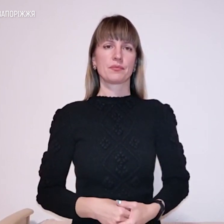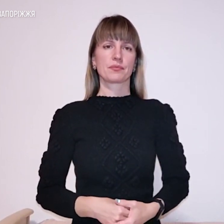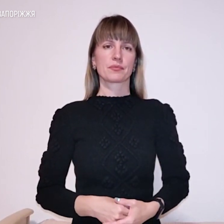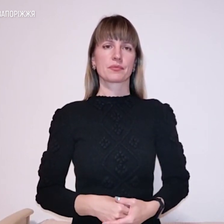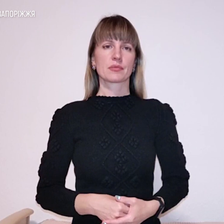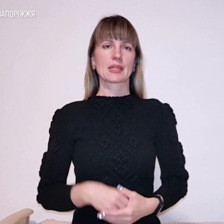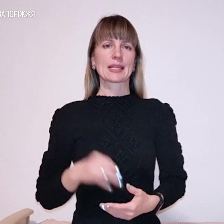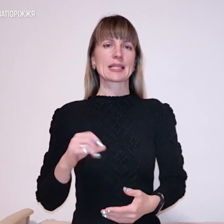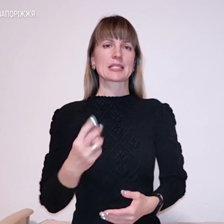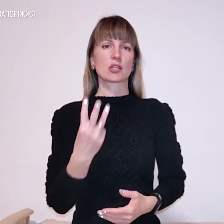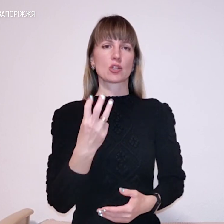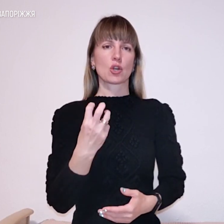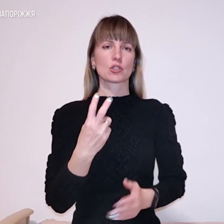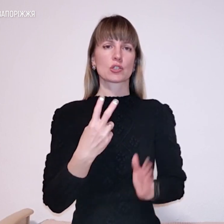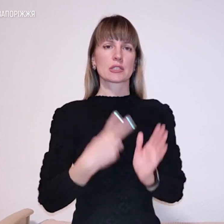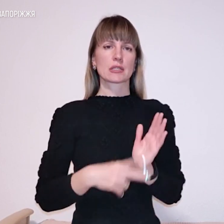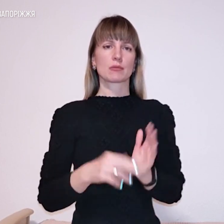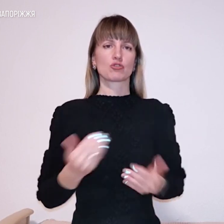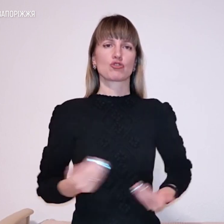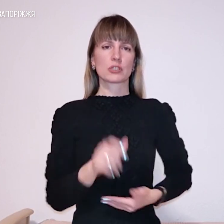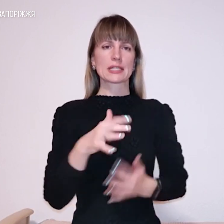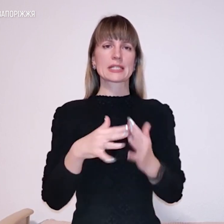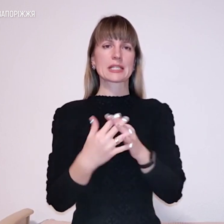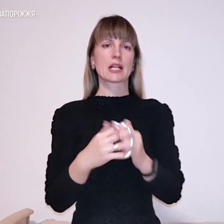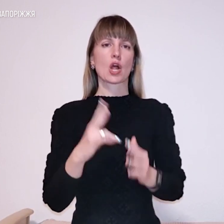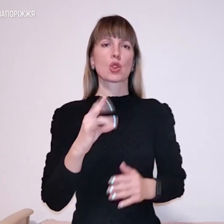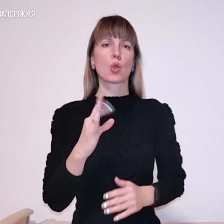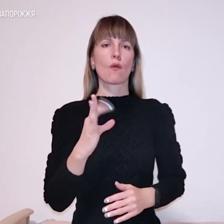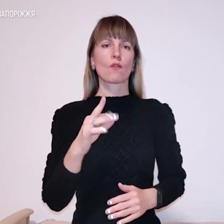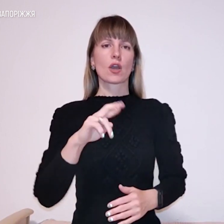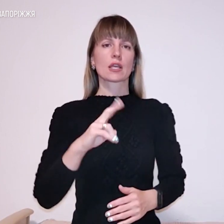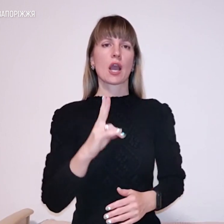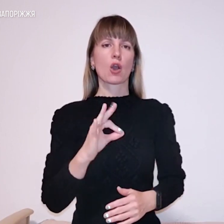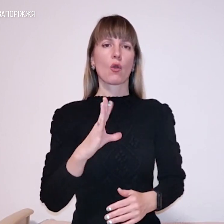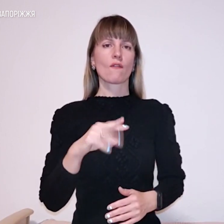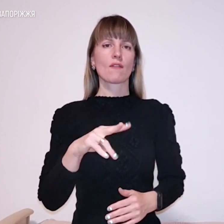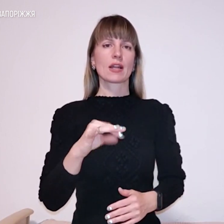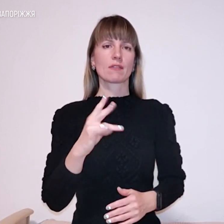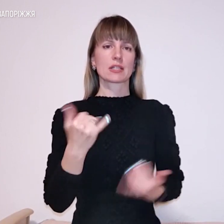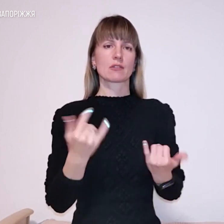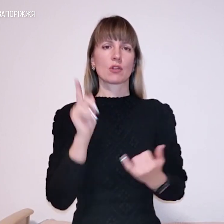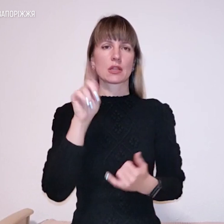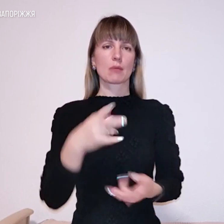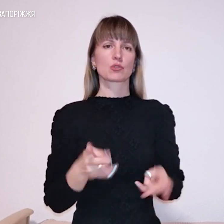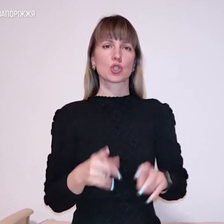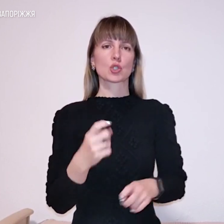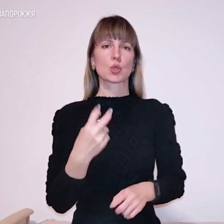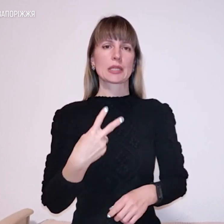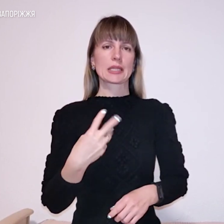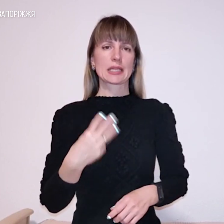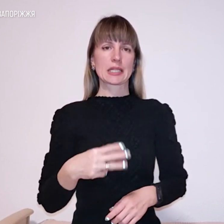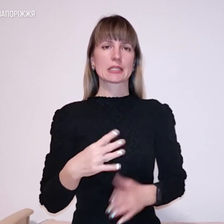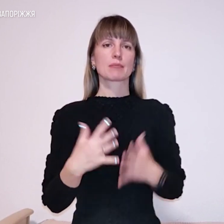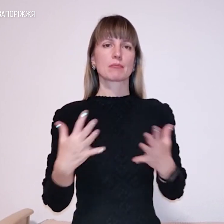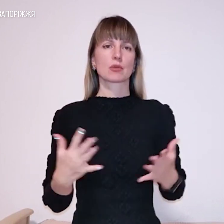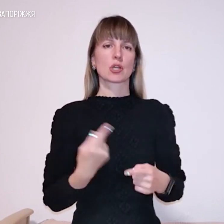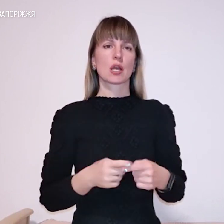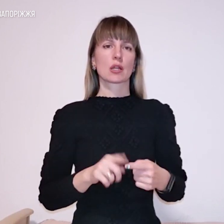Із 380 жителів села Новояківлівка сьогодні там залишилося 130. Більшість із них – це